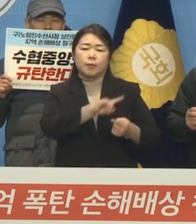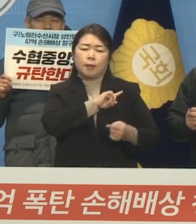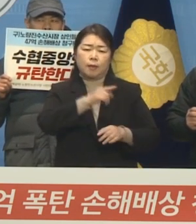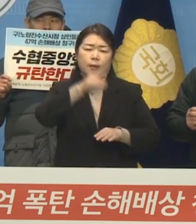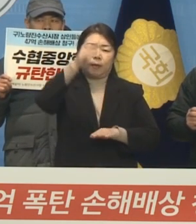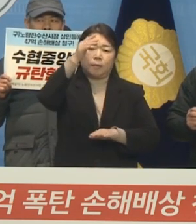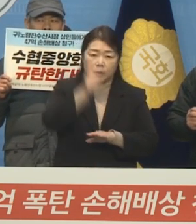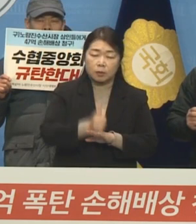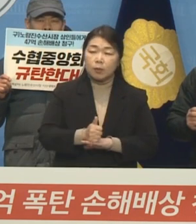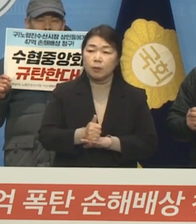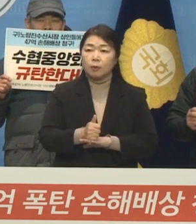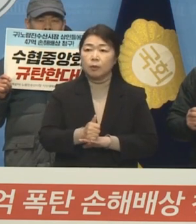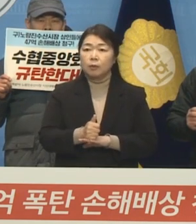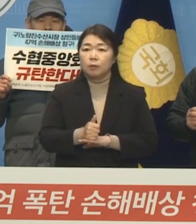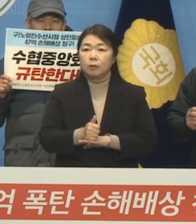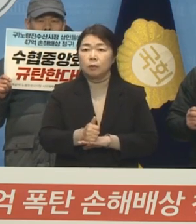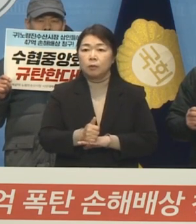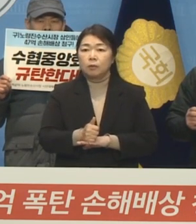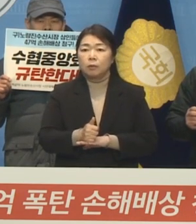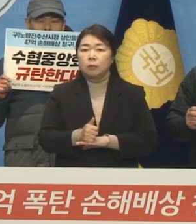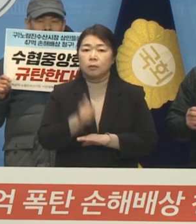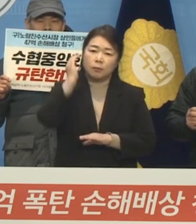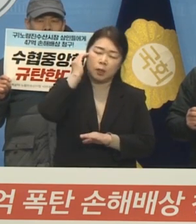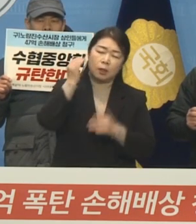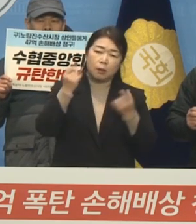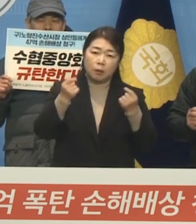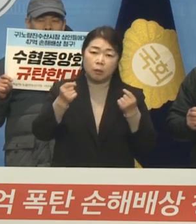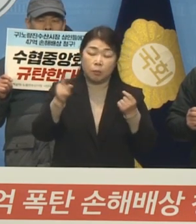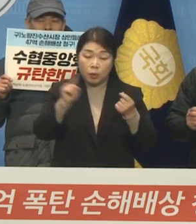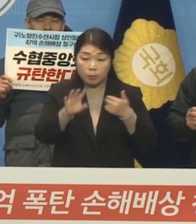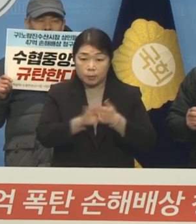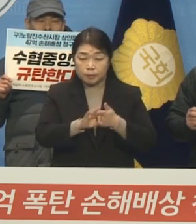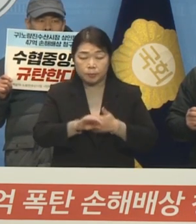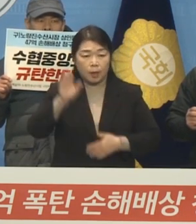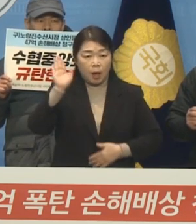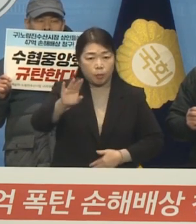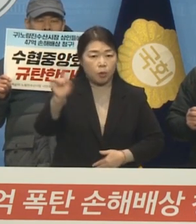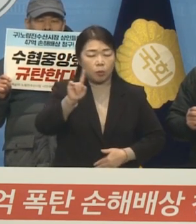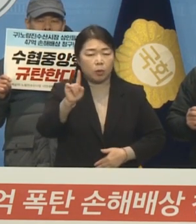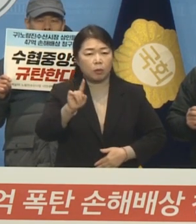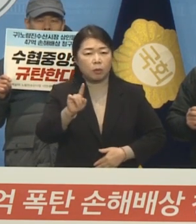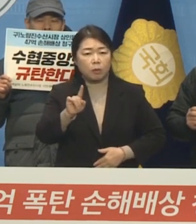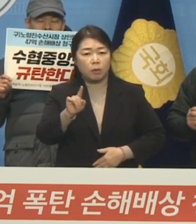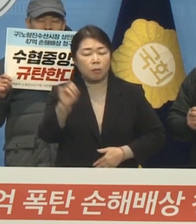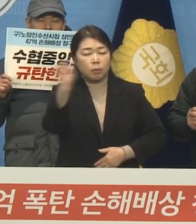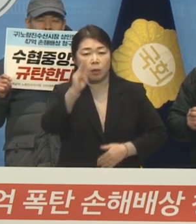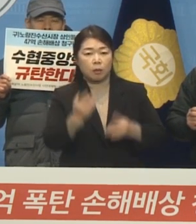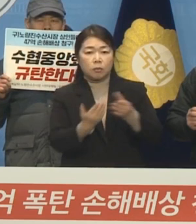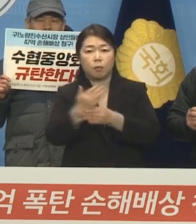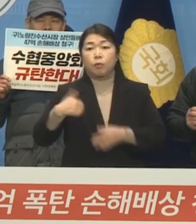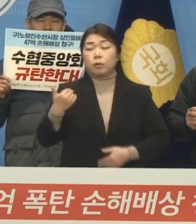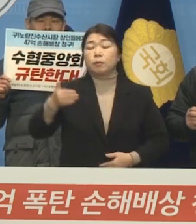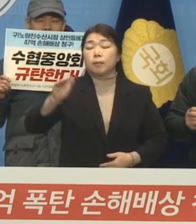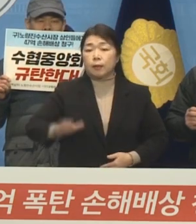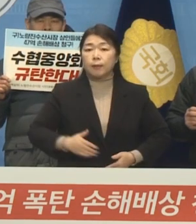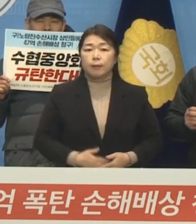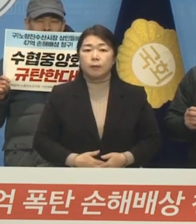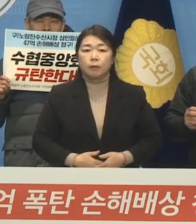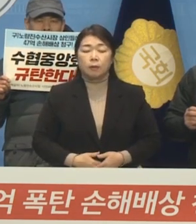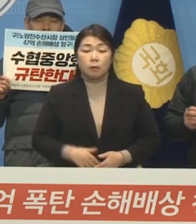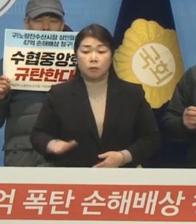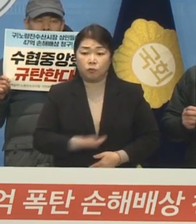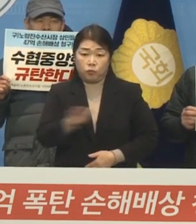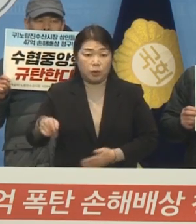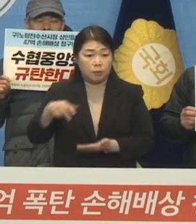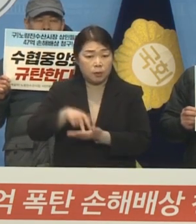마지막에 지금 걸려 있다고 생각합니다. 앞으로 어떤 경우의 수가 생기더라도 이 손해배상을 이게 억울하게